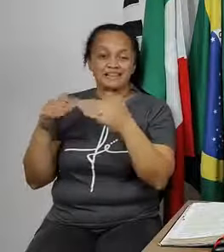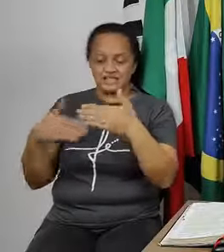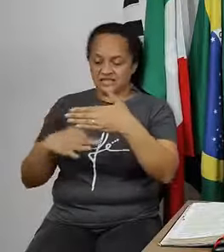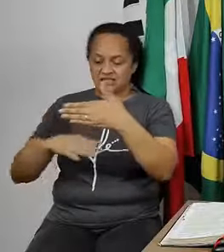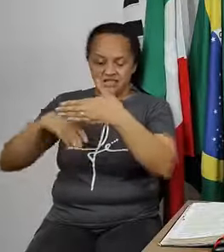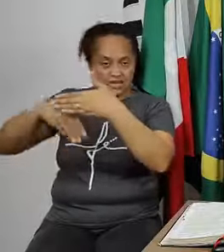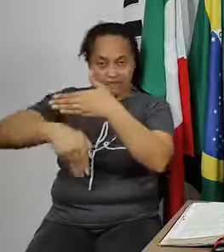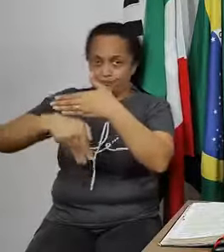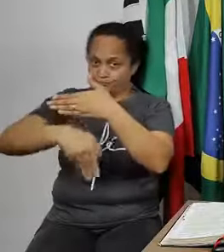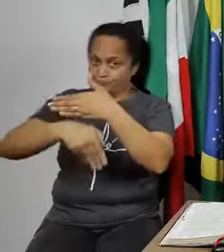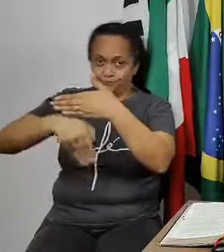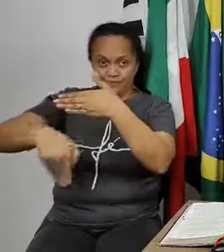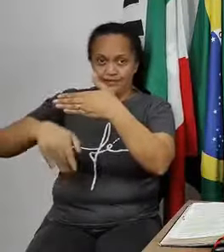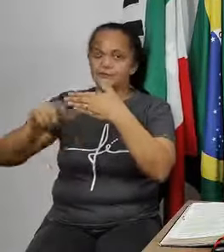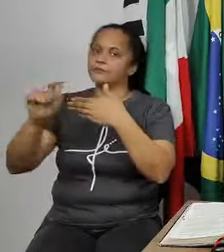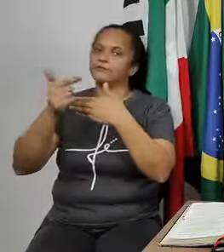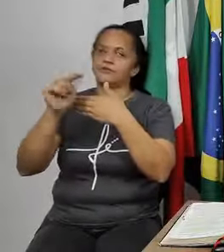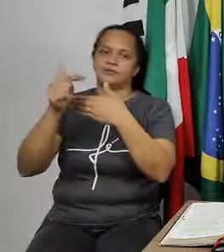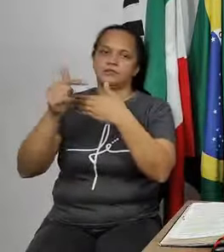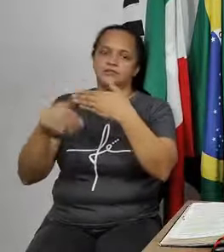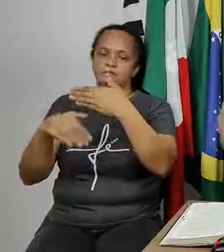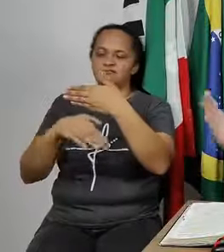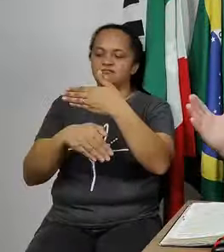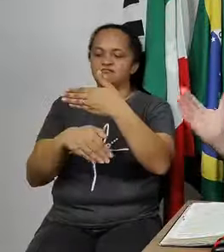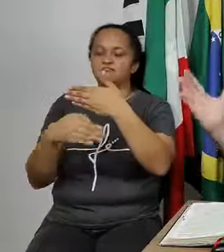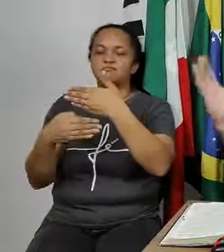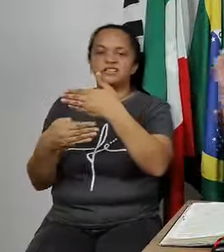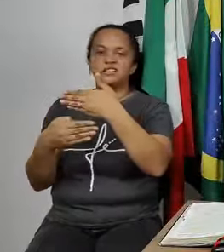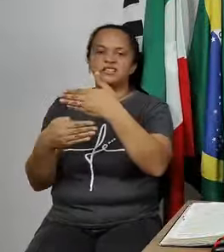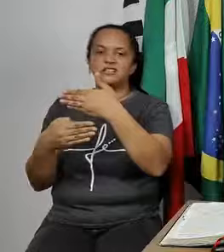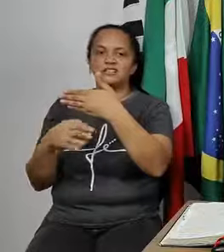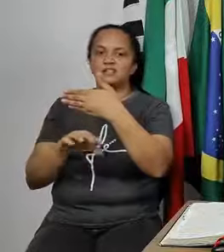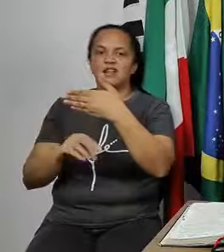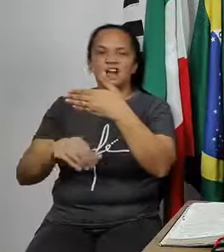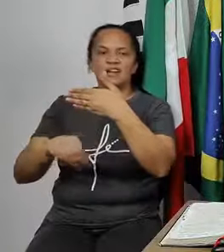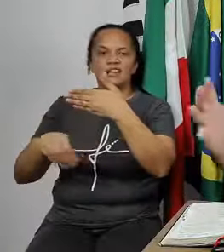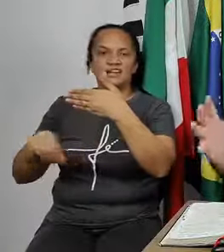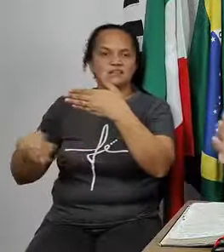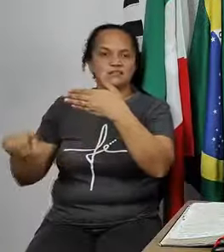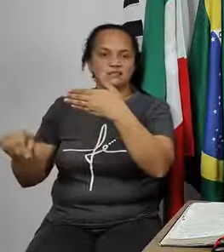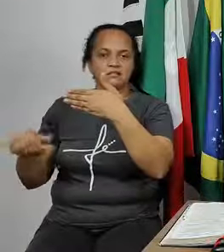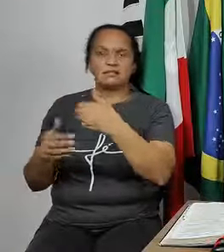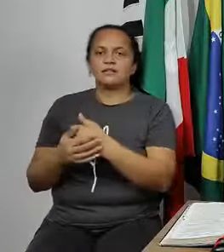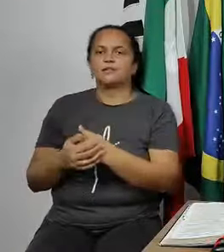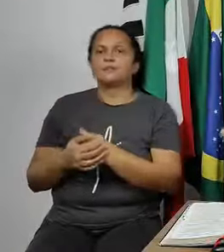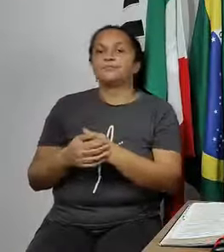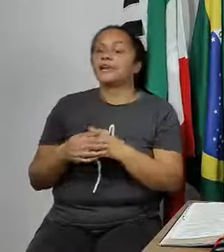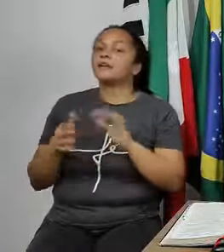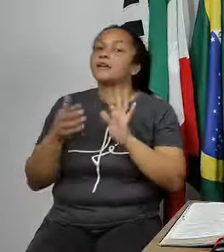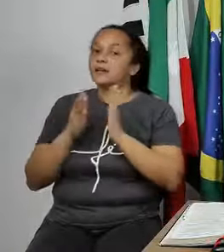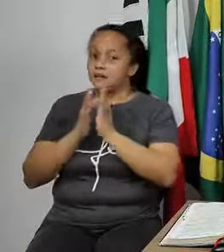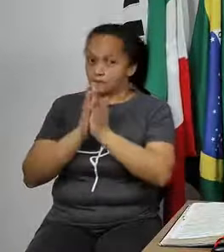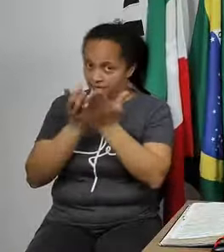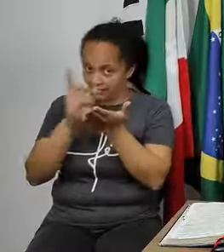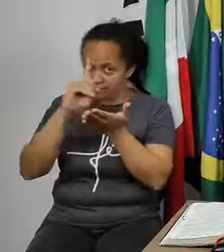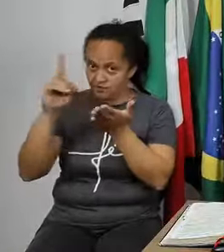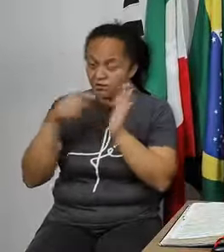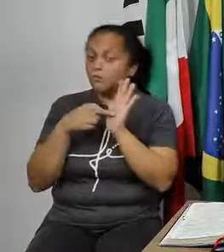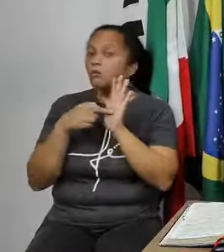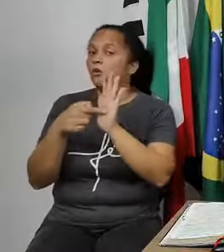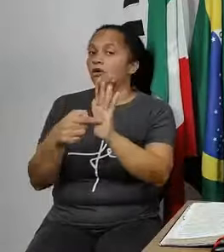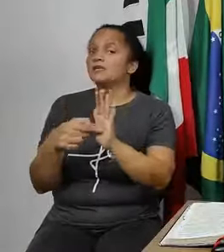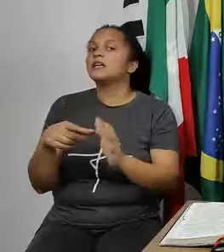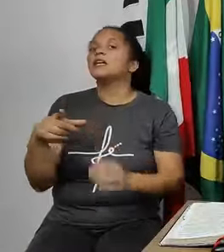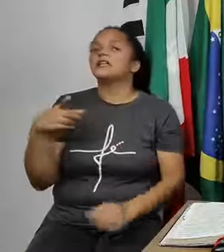areia. Aí diz o texto que veio uma tempestade naquela região, veio uma tempestade. E